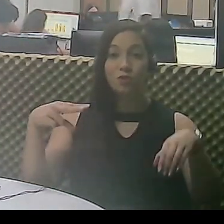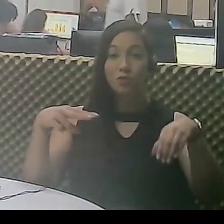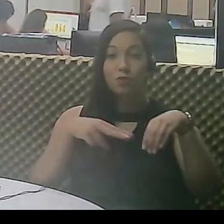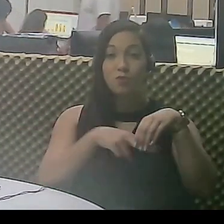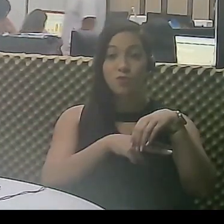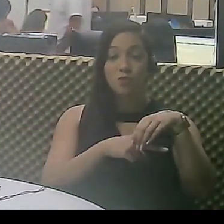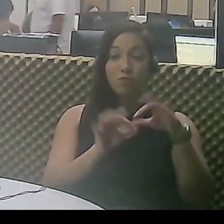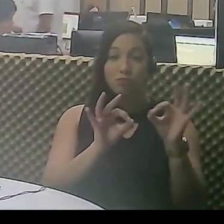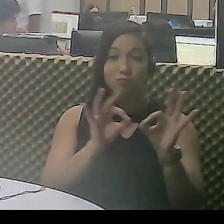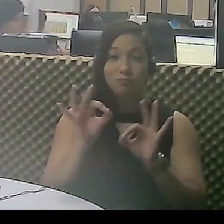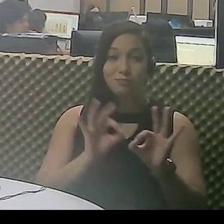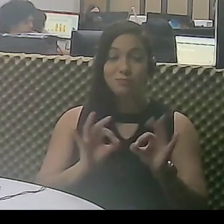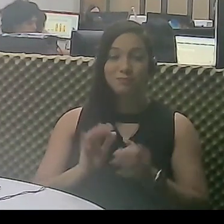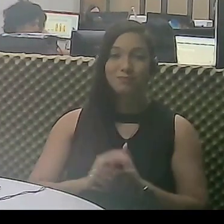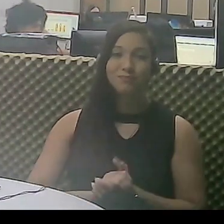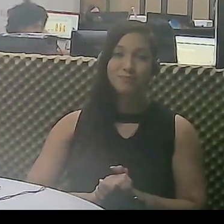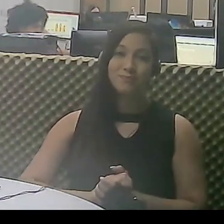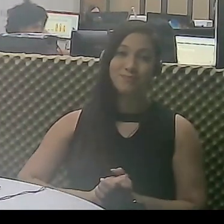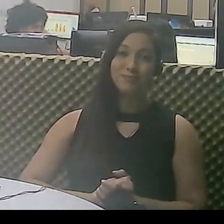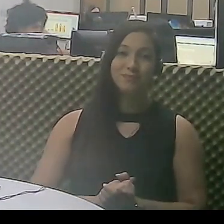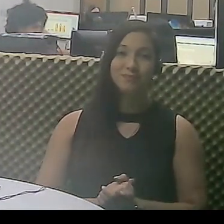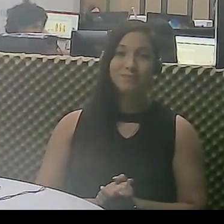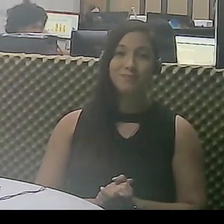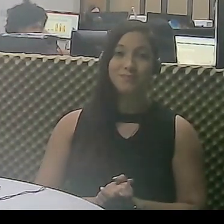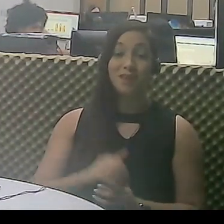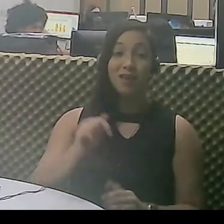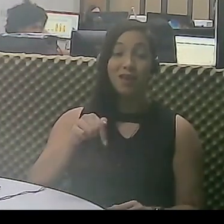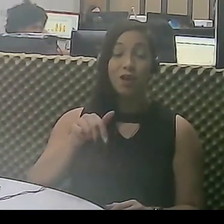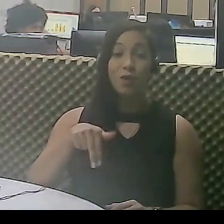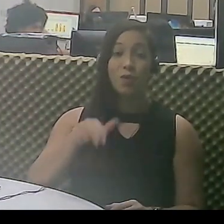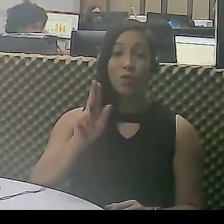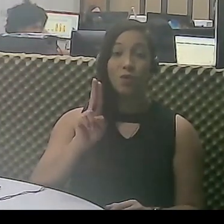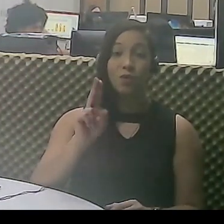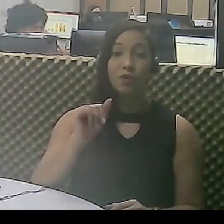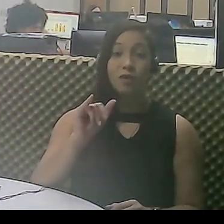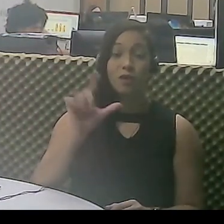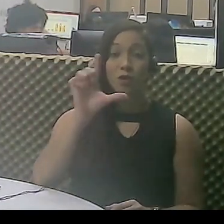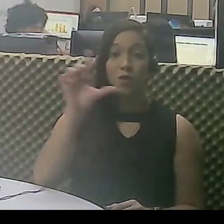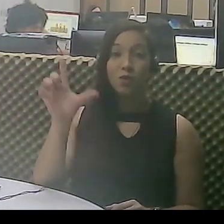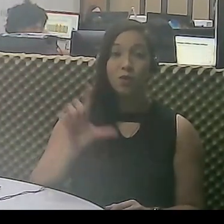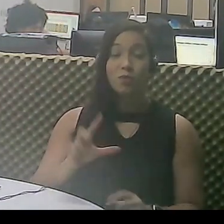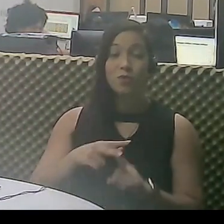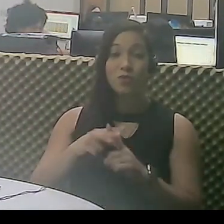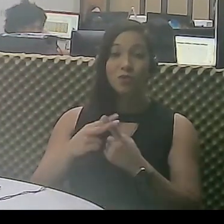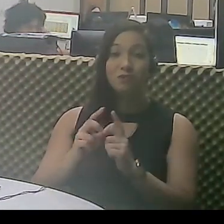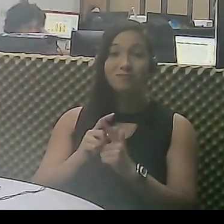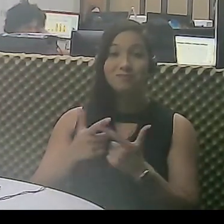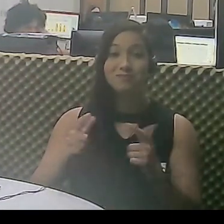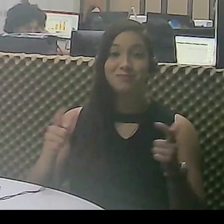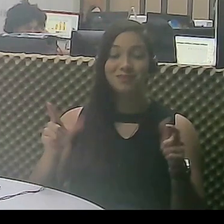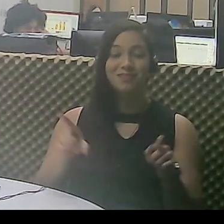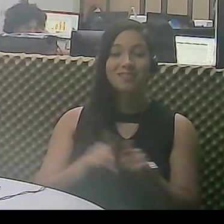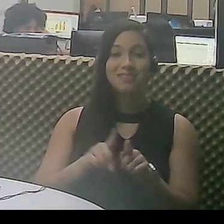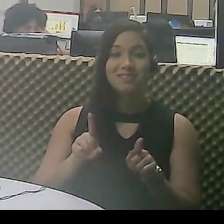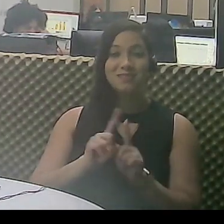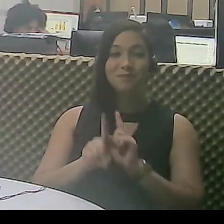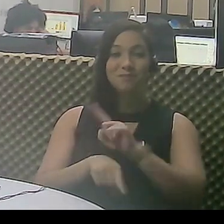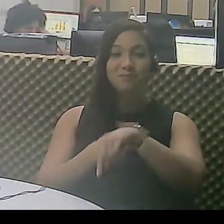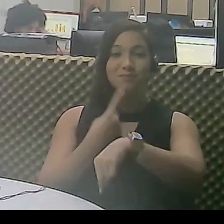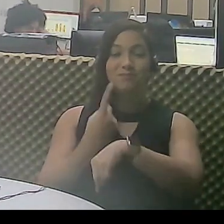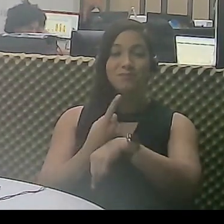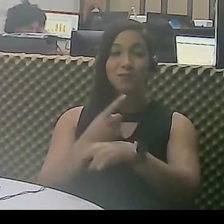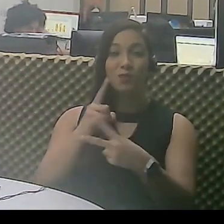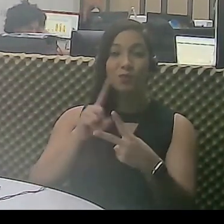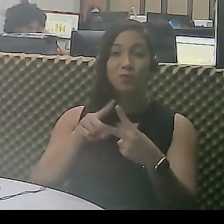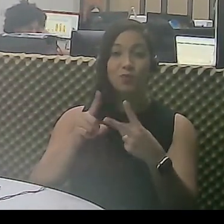será instalado. E aqui na Wild Resort, as obras de reforma e ampliação também avançam, com